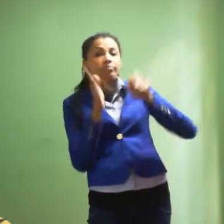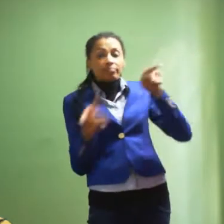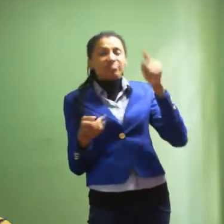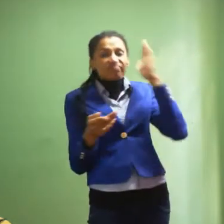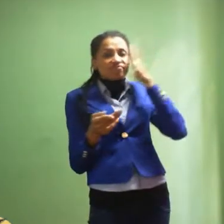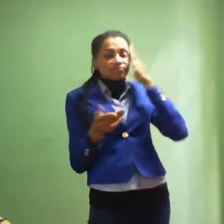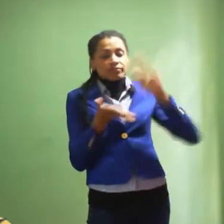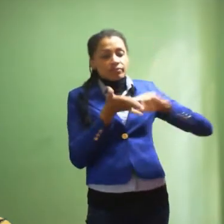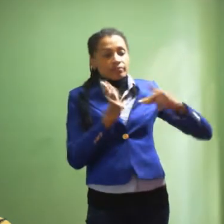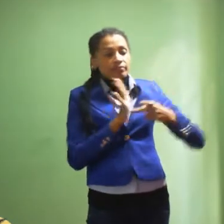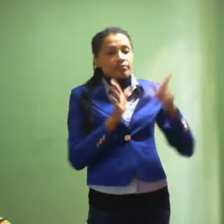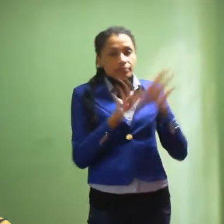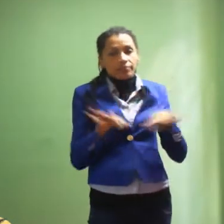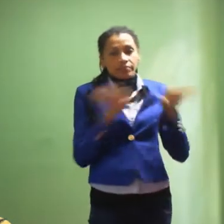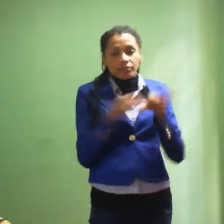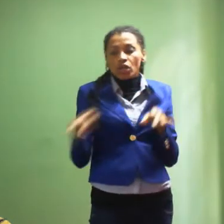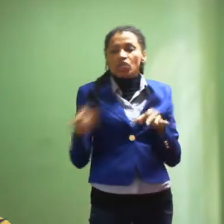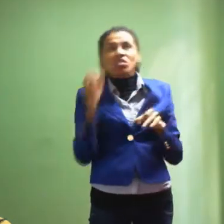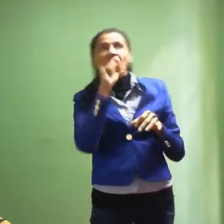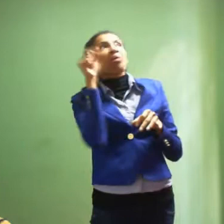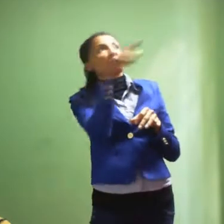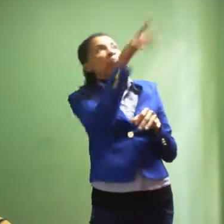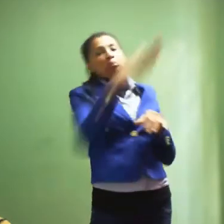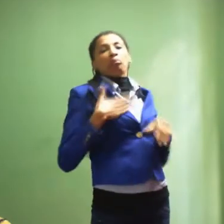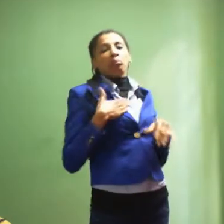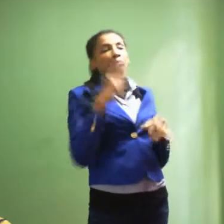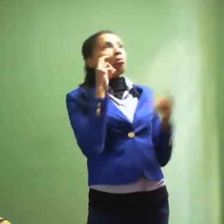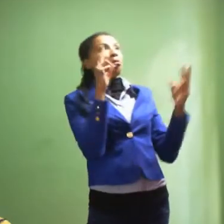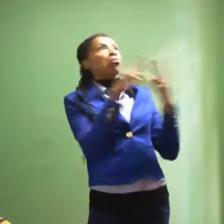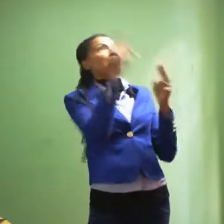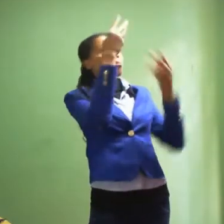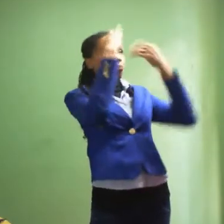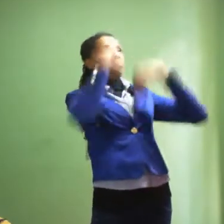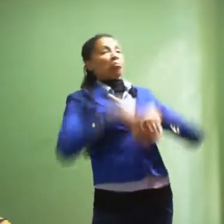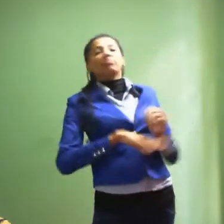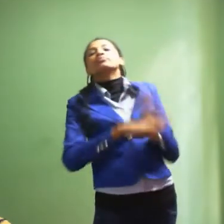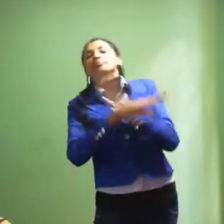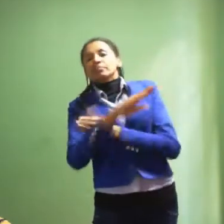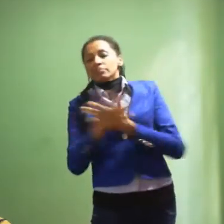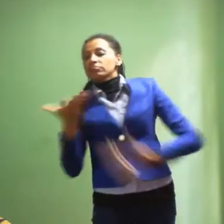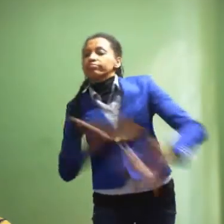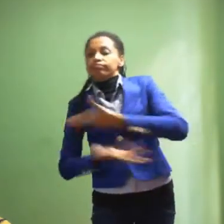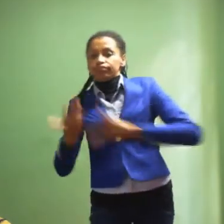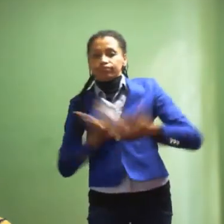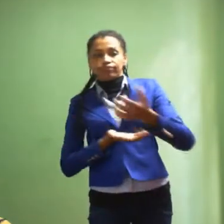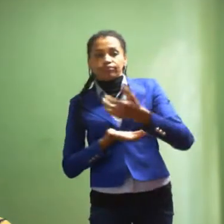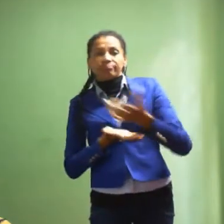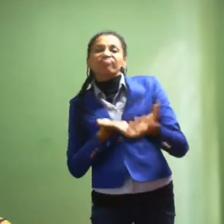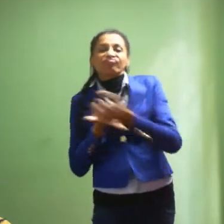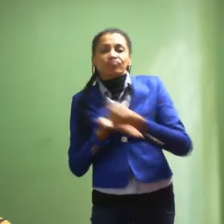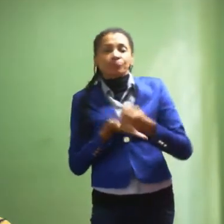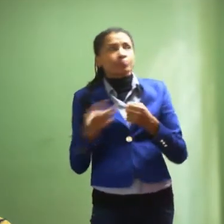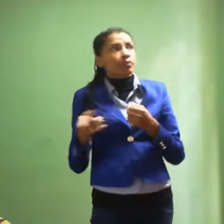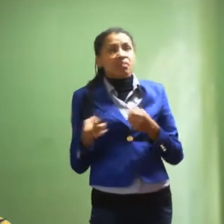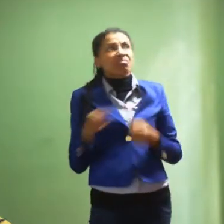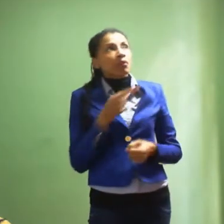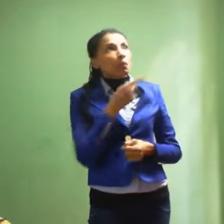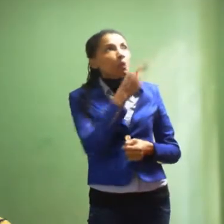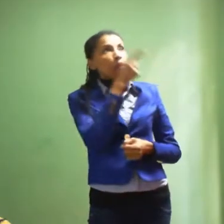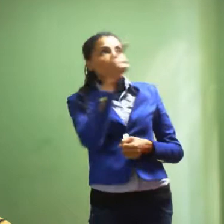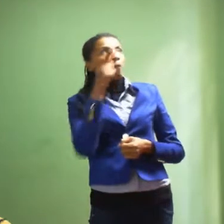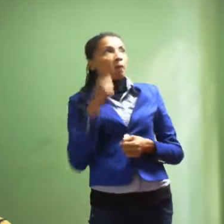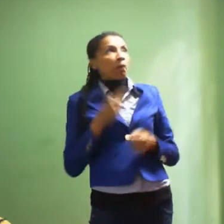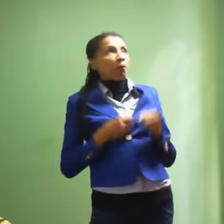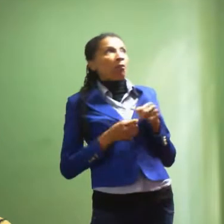para ellos y ellos pueden hablar perfectamente de lo que encuentran en cada uno de esos cartelitos. Si ellos no pueden hablar de lo que está ahí,